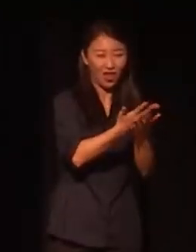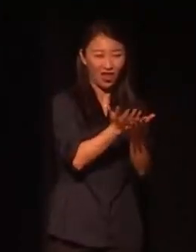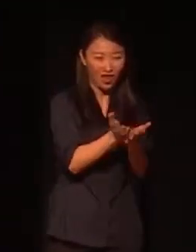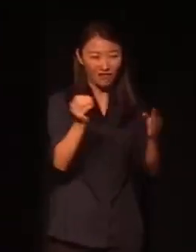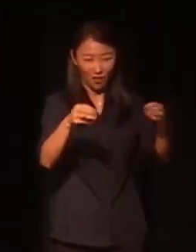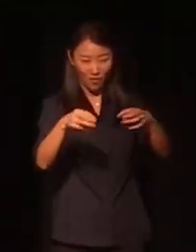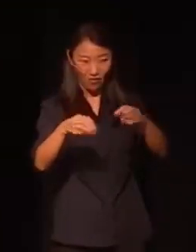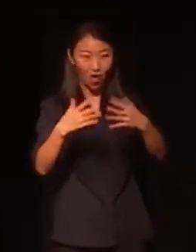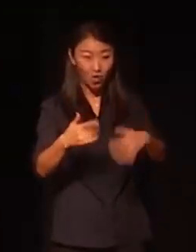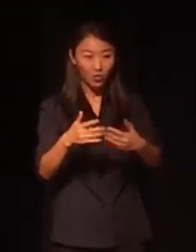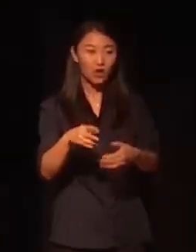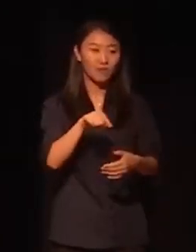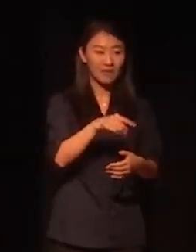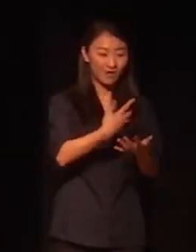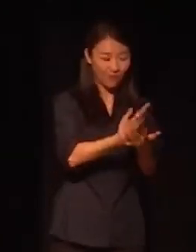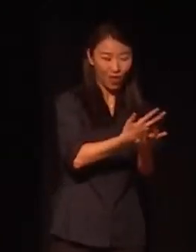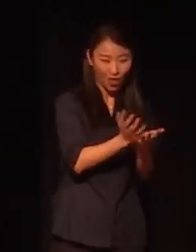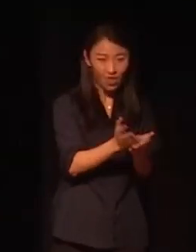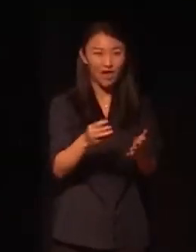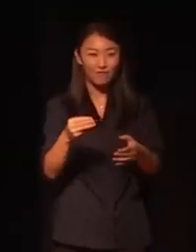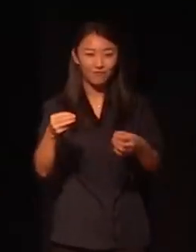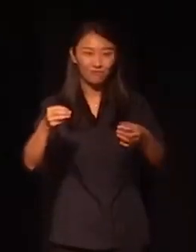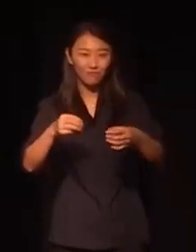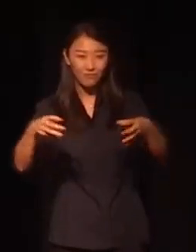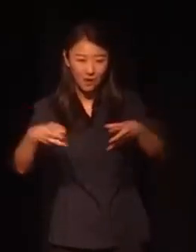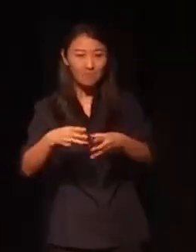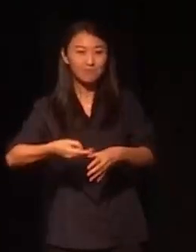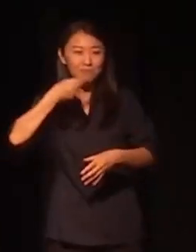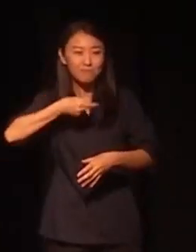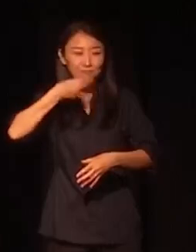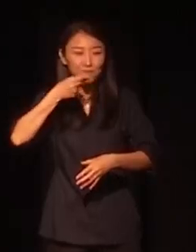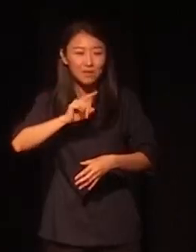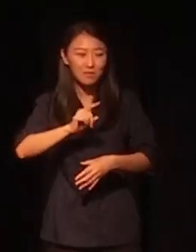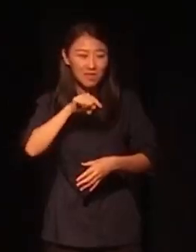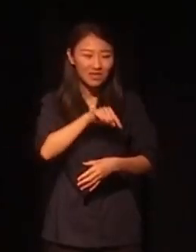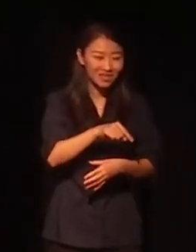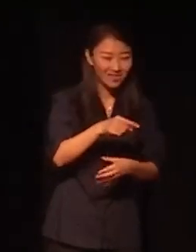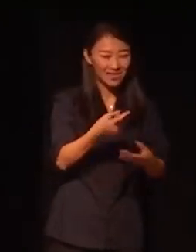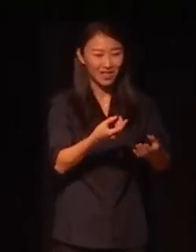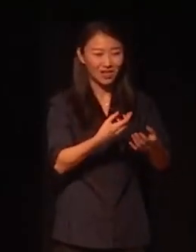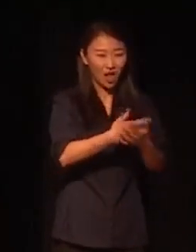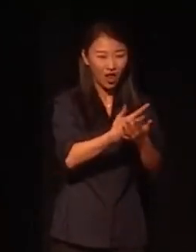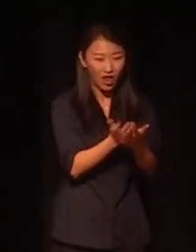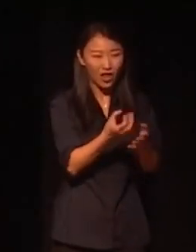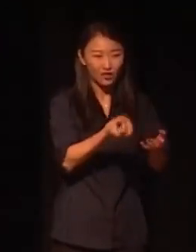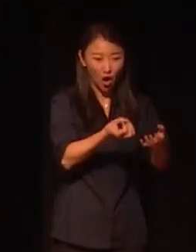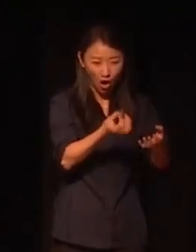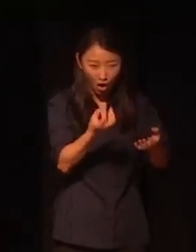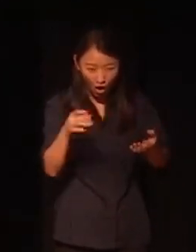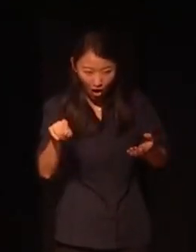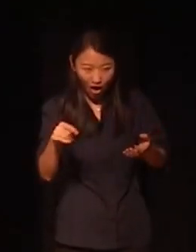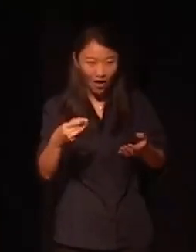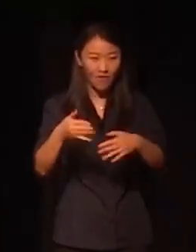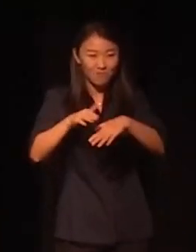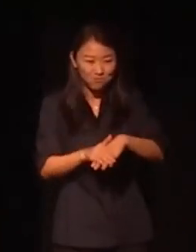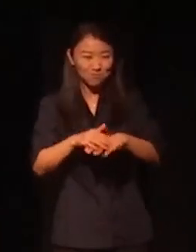锦窝面, it's actually pot noodles with assorted meat. So that is a way we